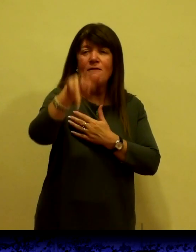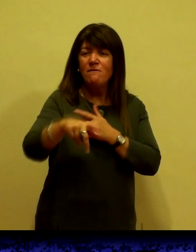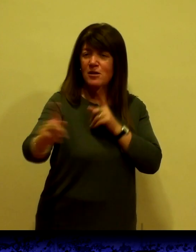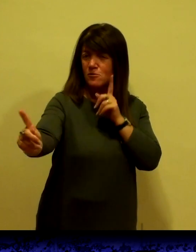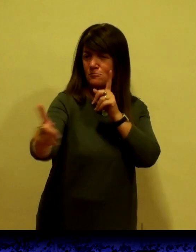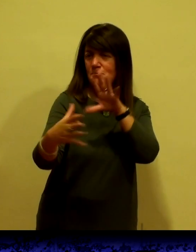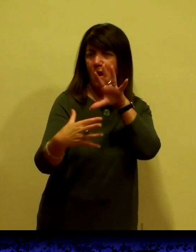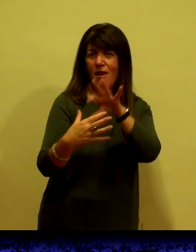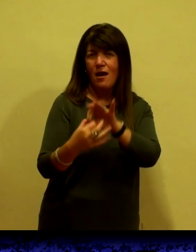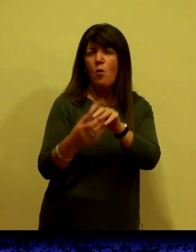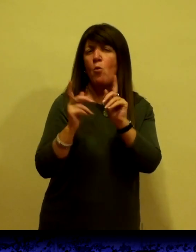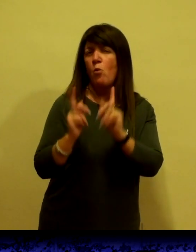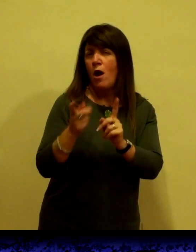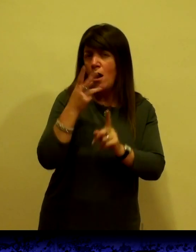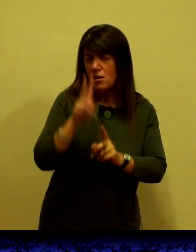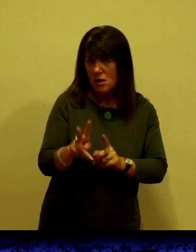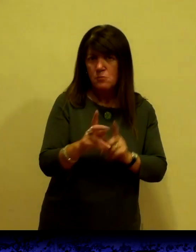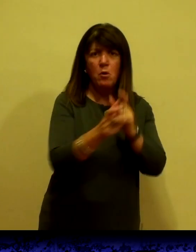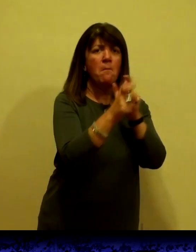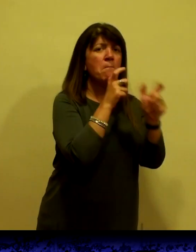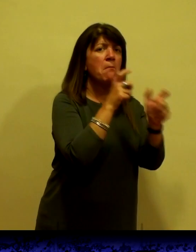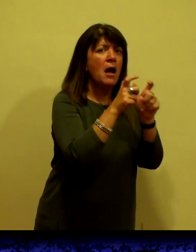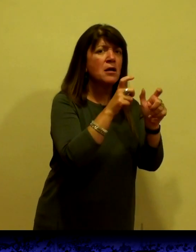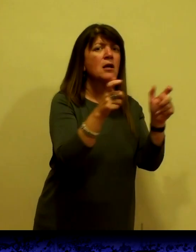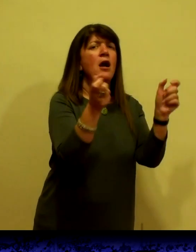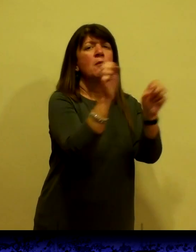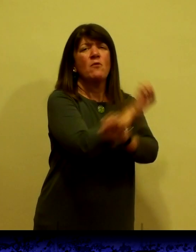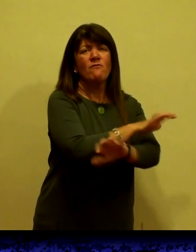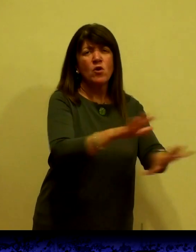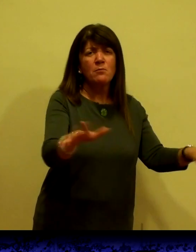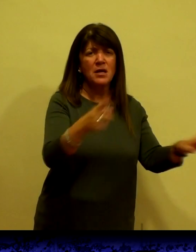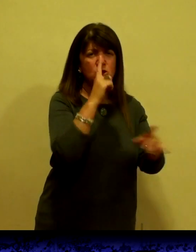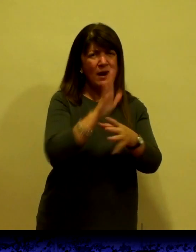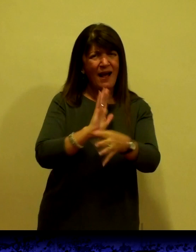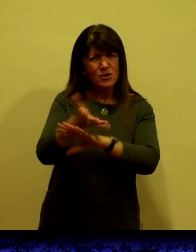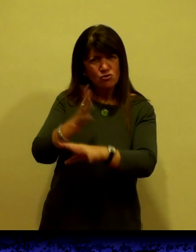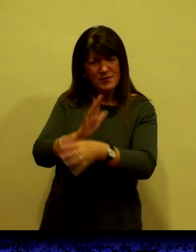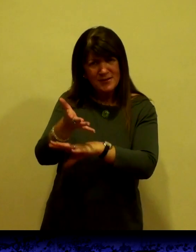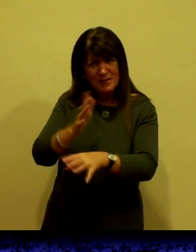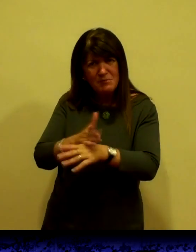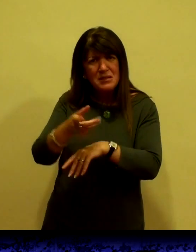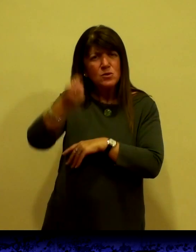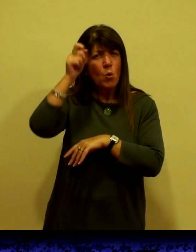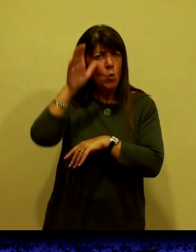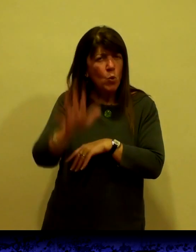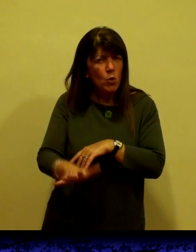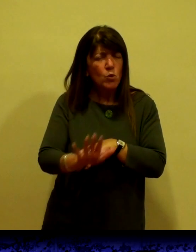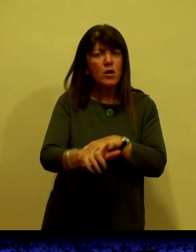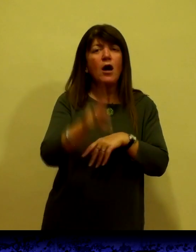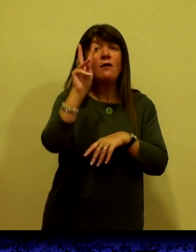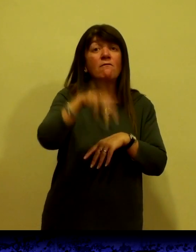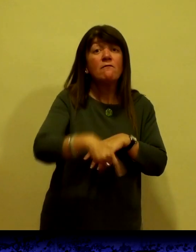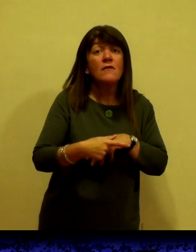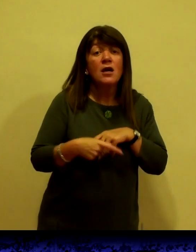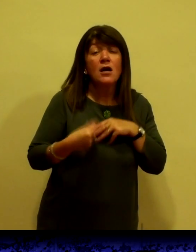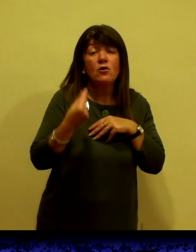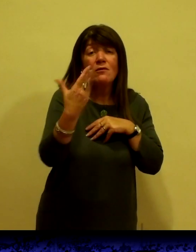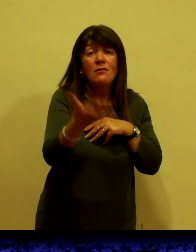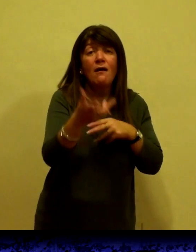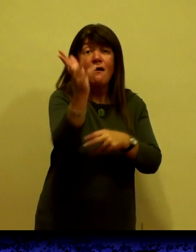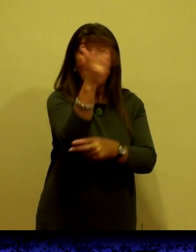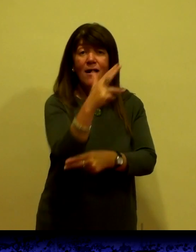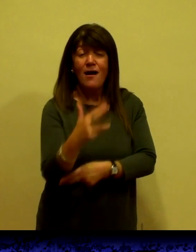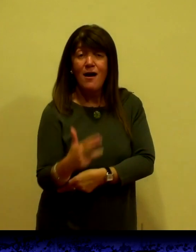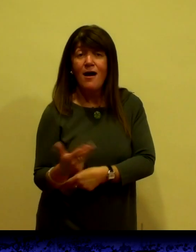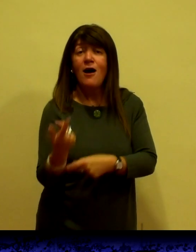Parleremo anche di formazione, di accessibilità, di inclusione sociale e culturale. Cercheremo di delineare lo stato dell'arte e di capire